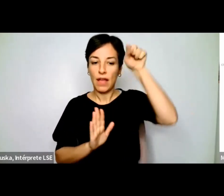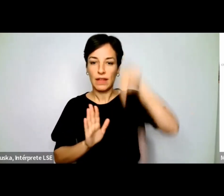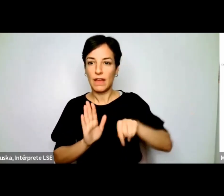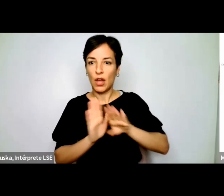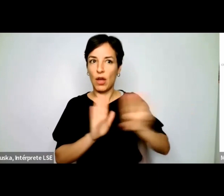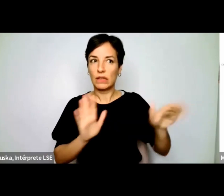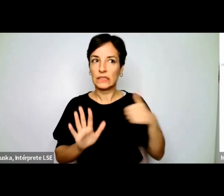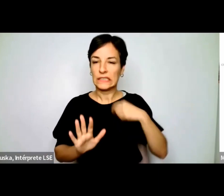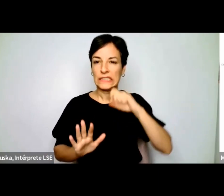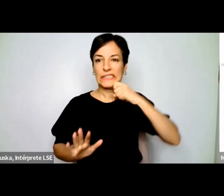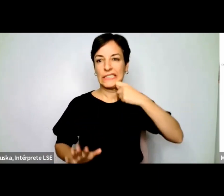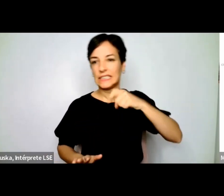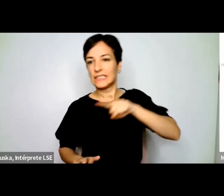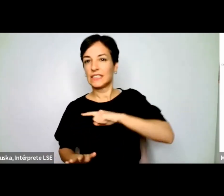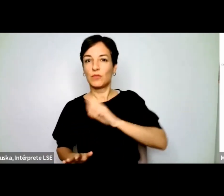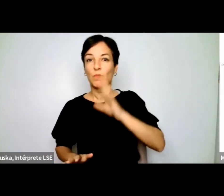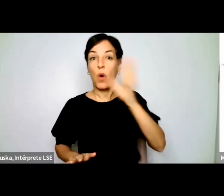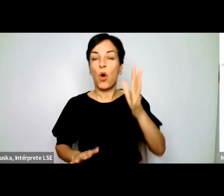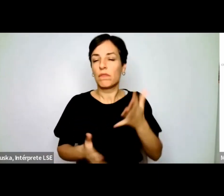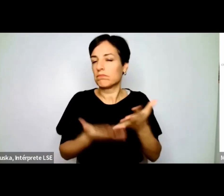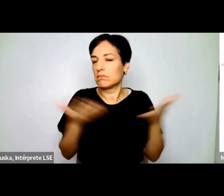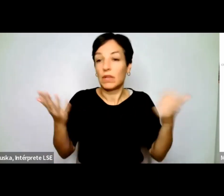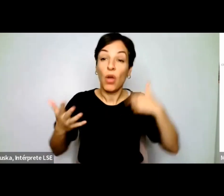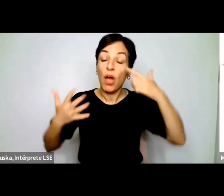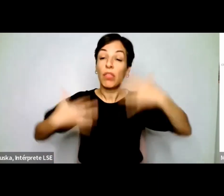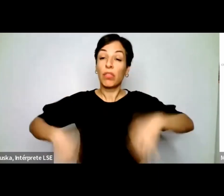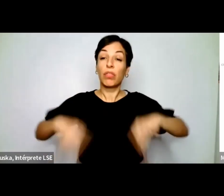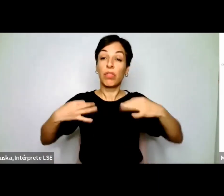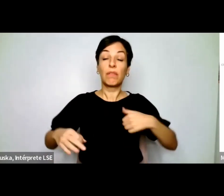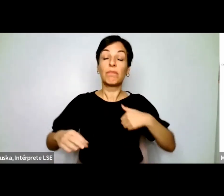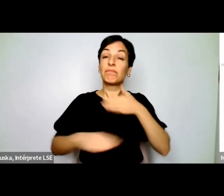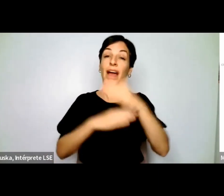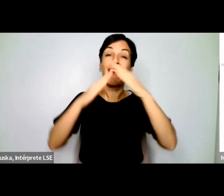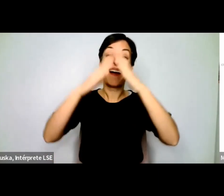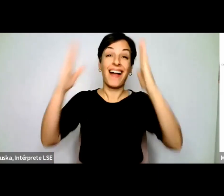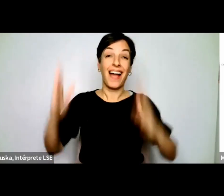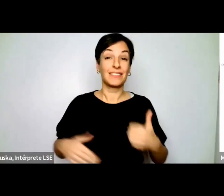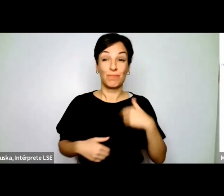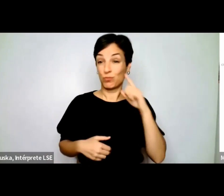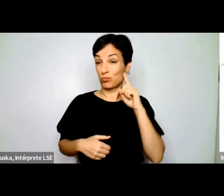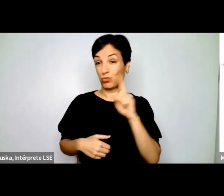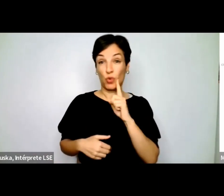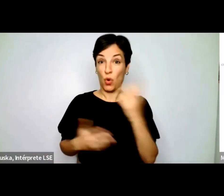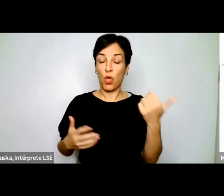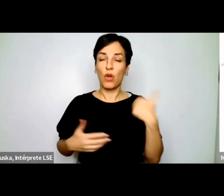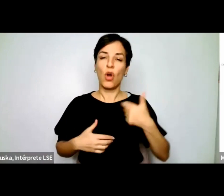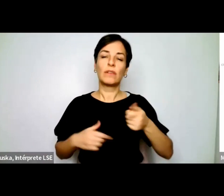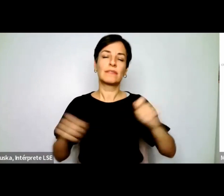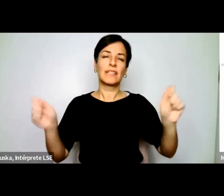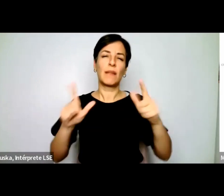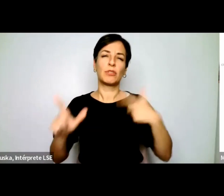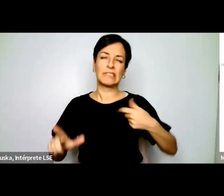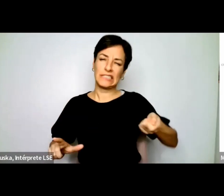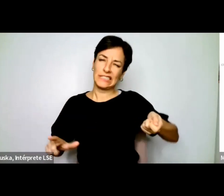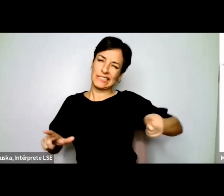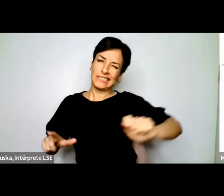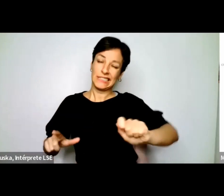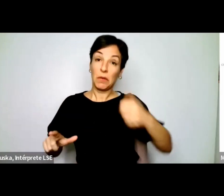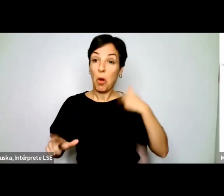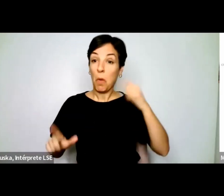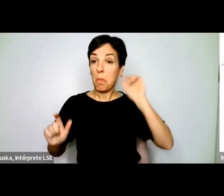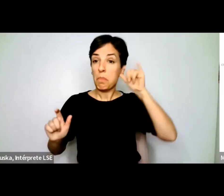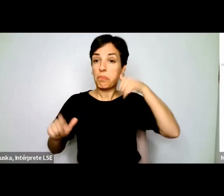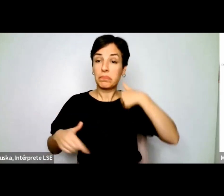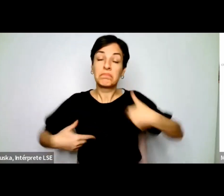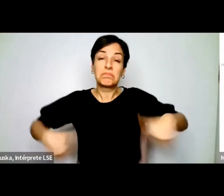Pues porque pues yo no me doy cuenta, llego a casa y pongo la televisión y la pongo a tope, pero porque yo no oigo,